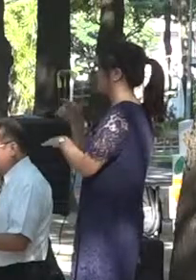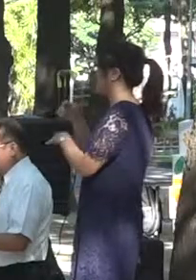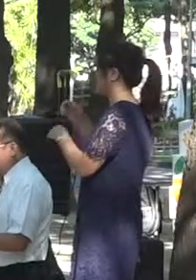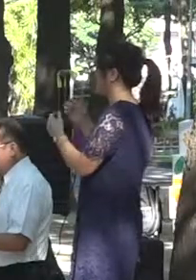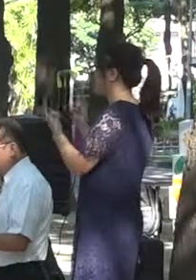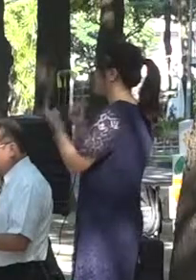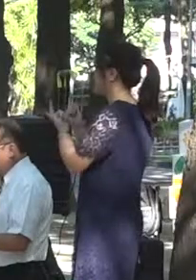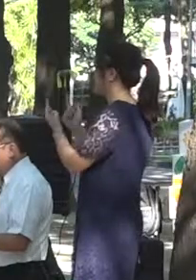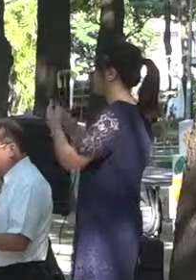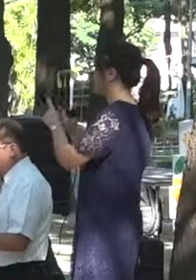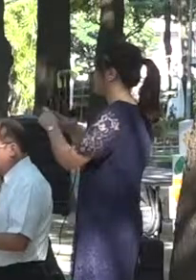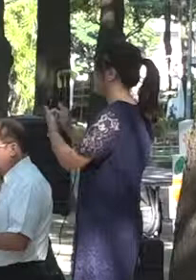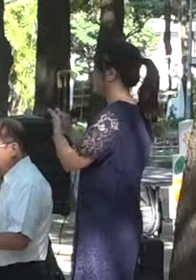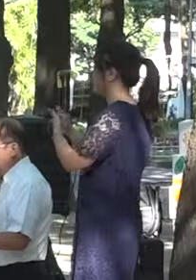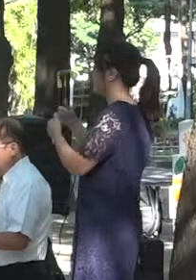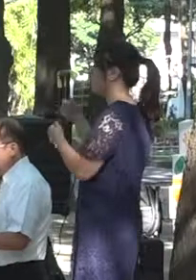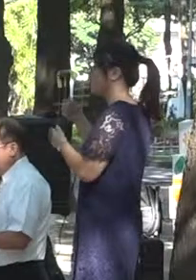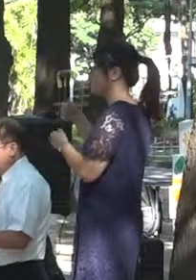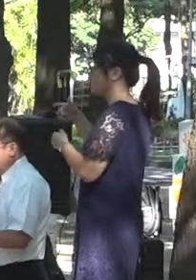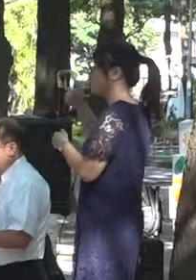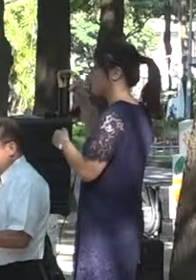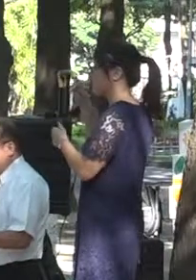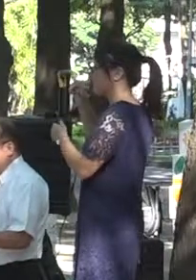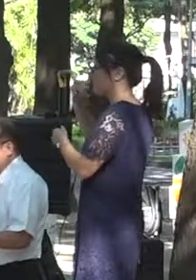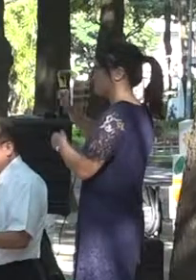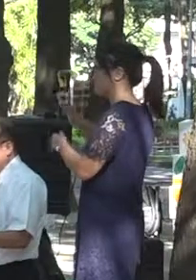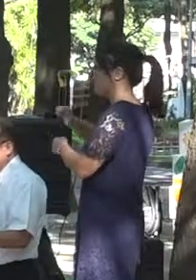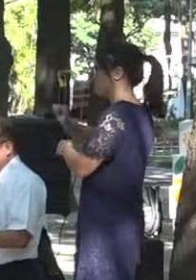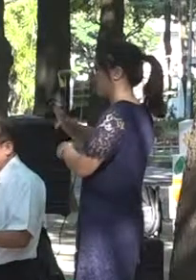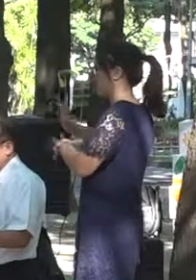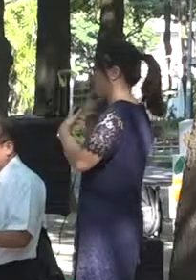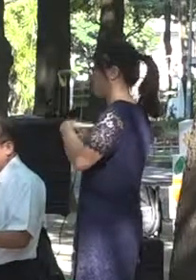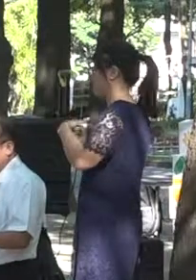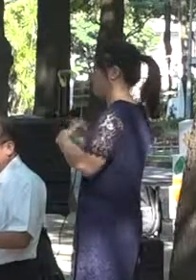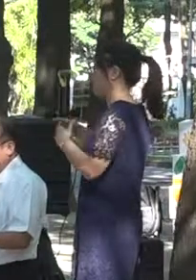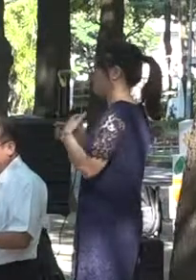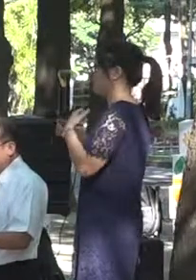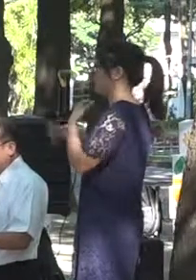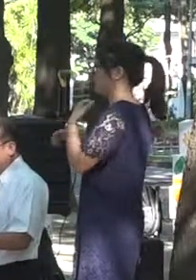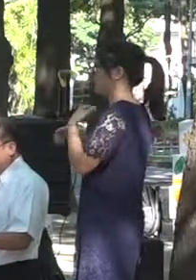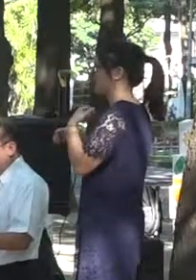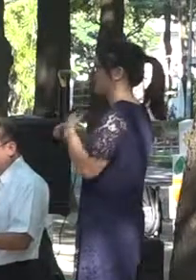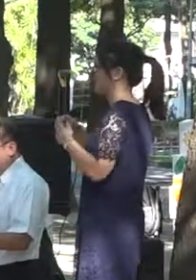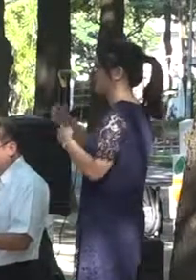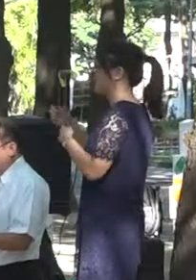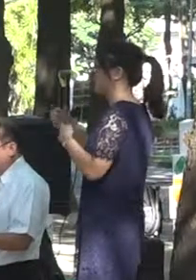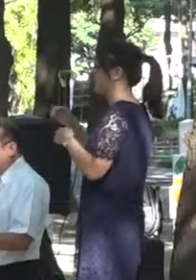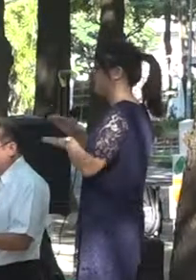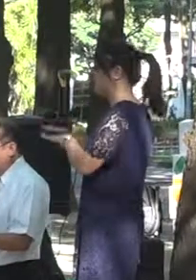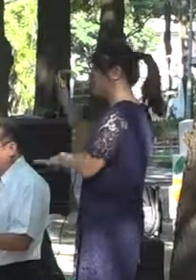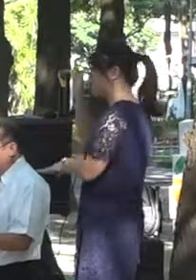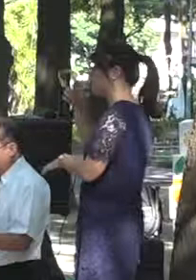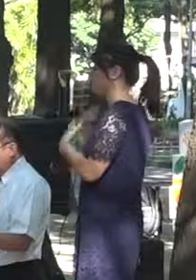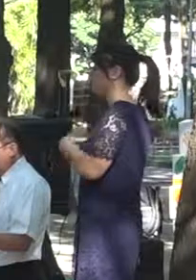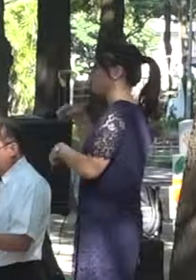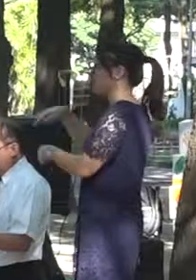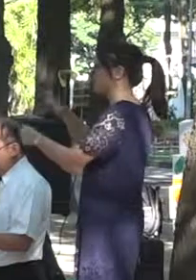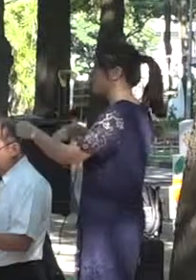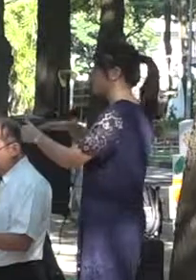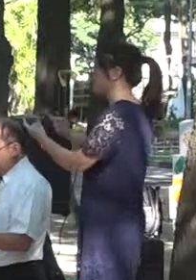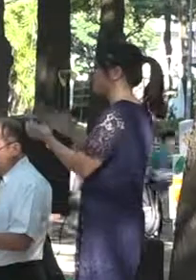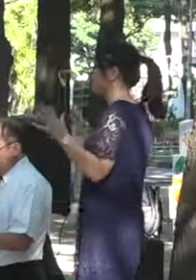牧师长老为阮所主理。阮公益行动教会郑国强牧师